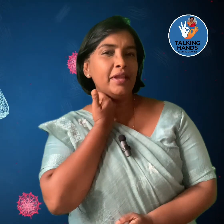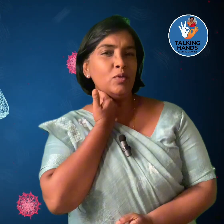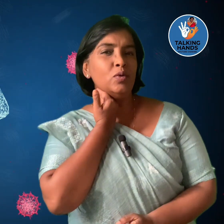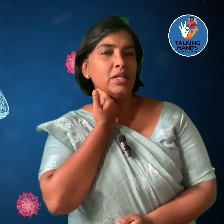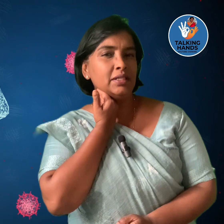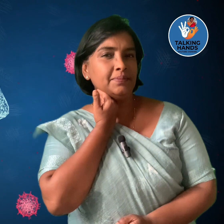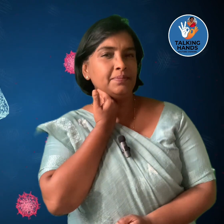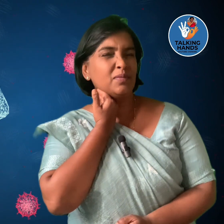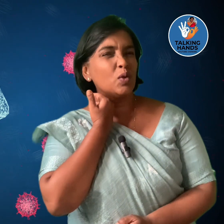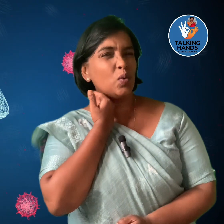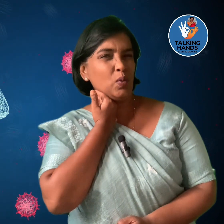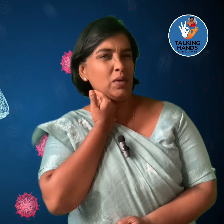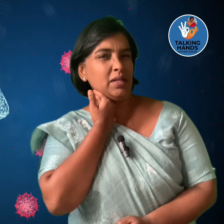උණ.